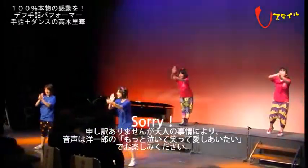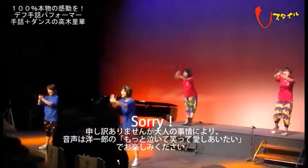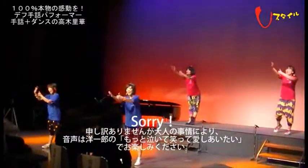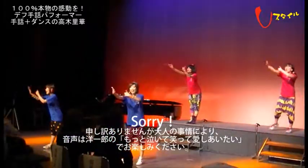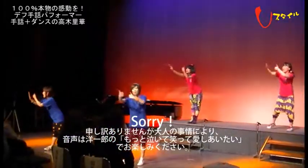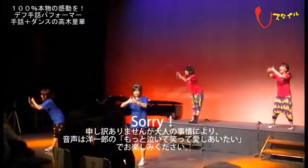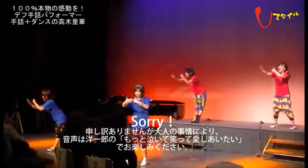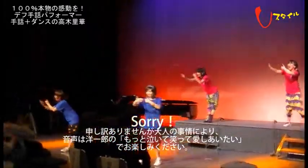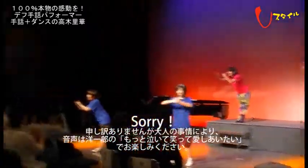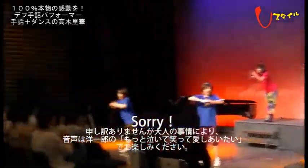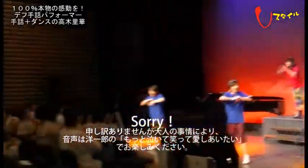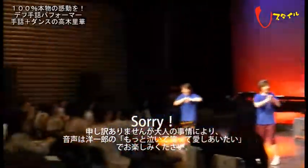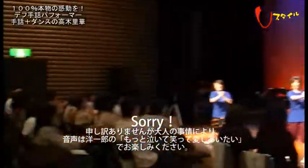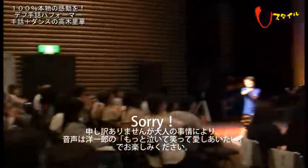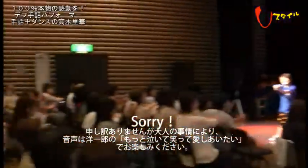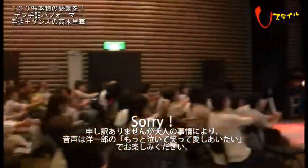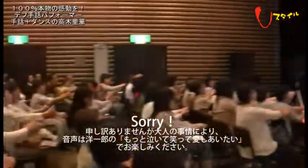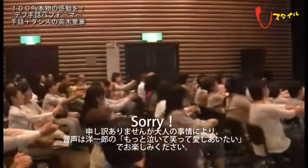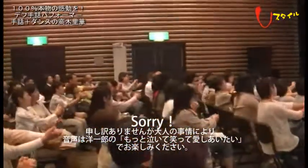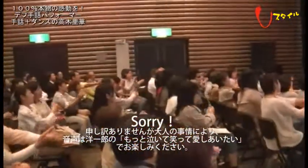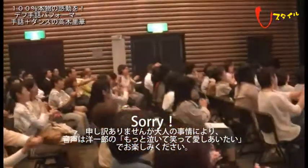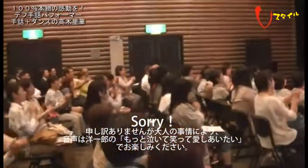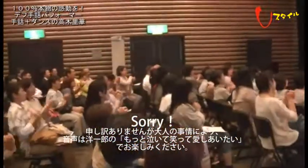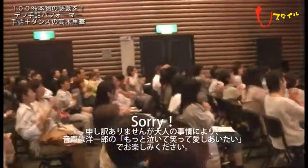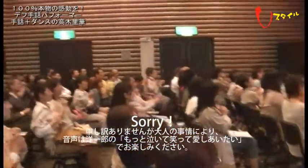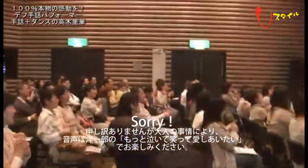いいいいいいい